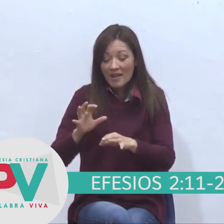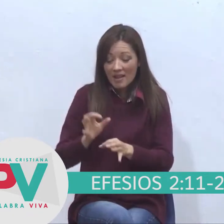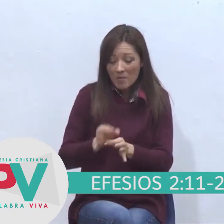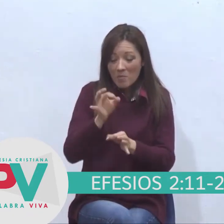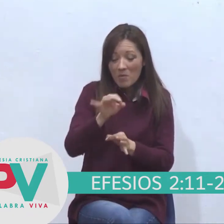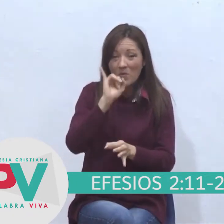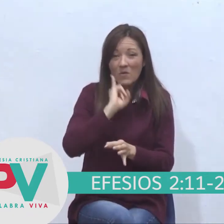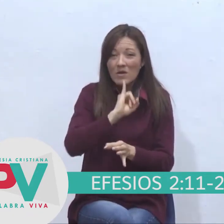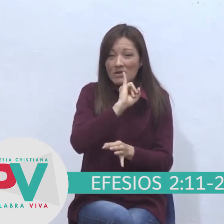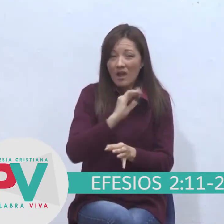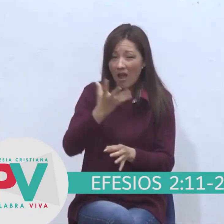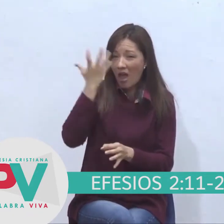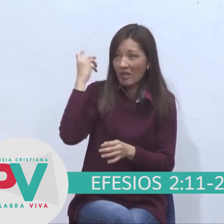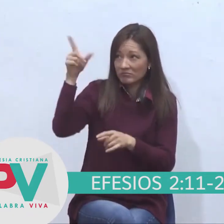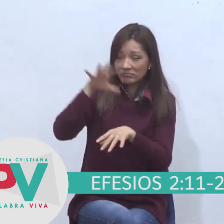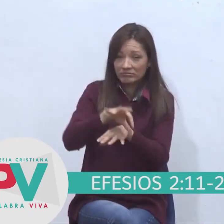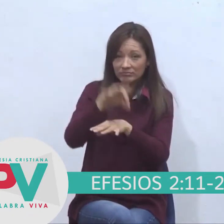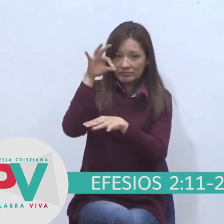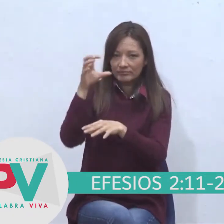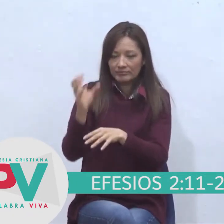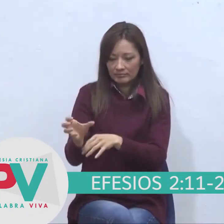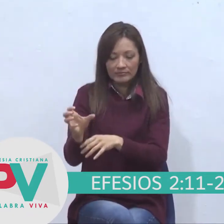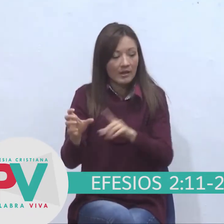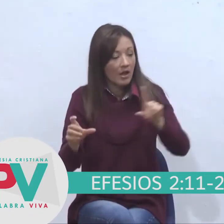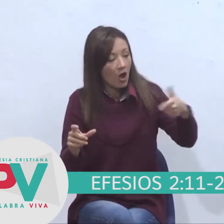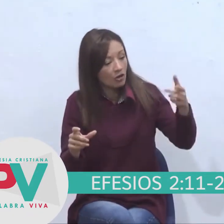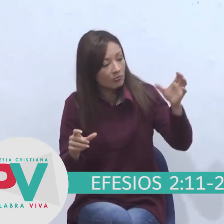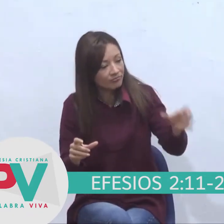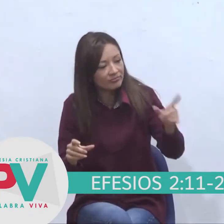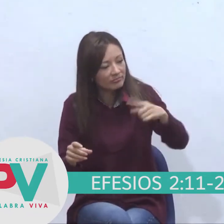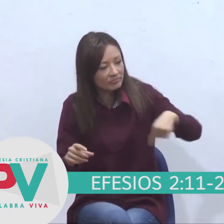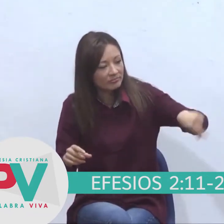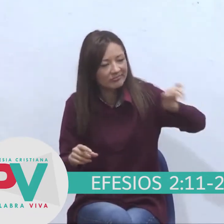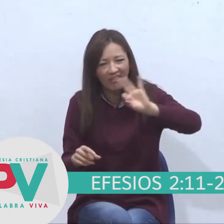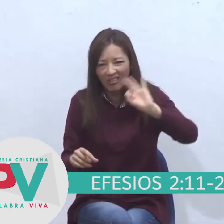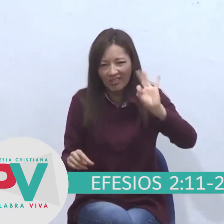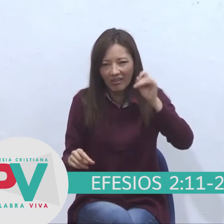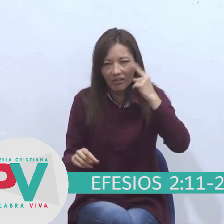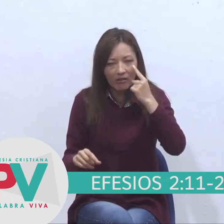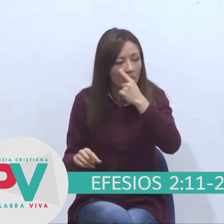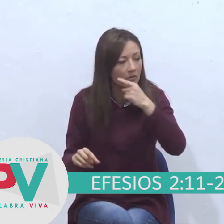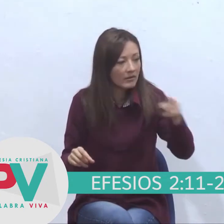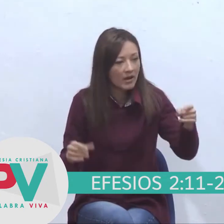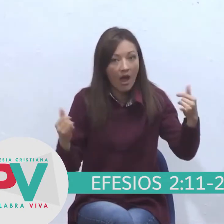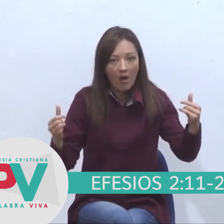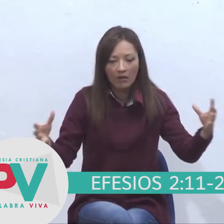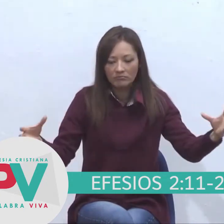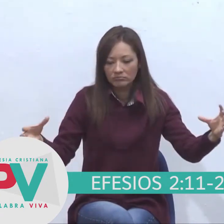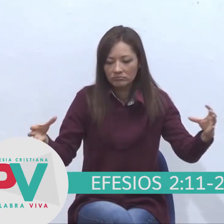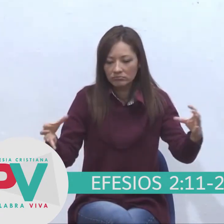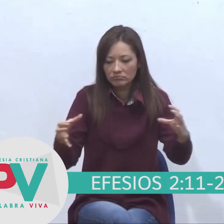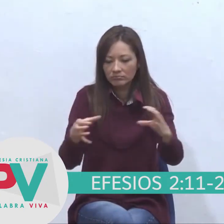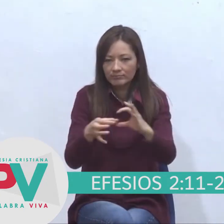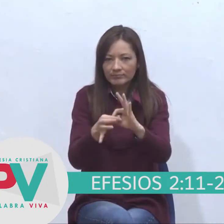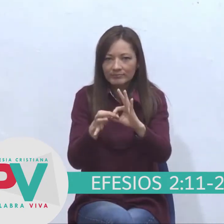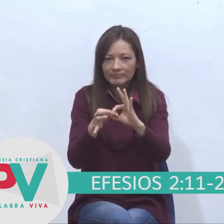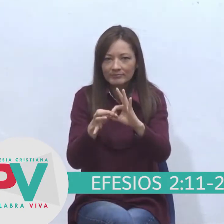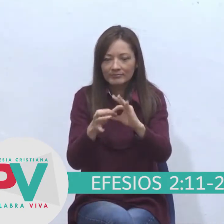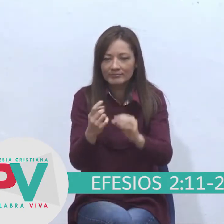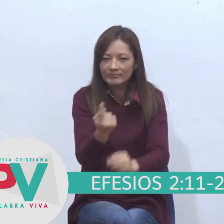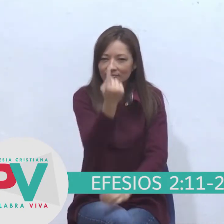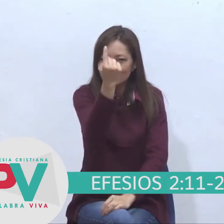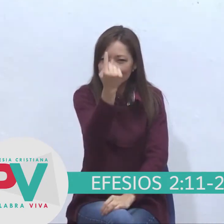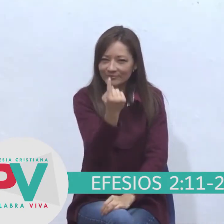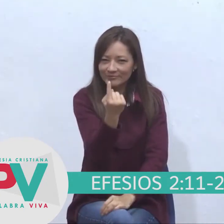antigüedad y ese otro pueblo que éramos nosotros, que no estábamos incluidos, ahora nos ha unido. Y somos